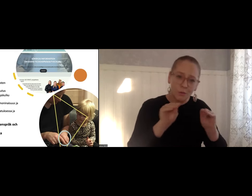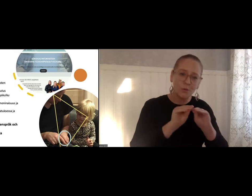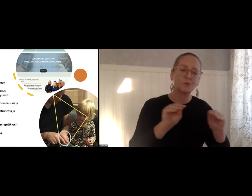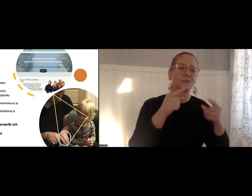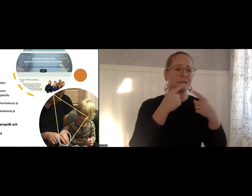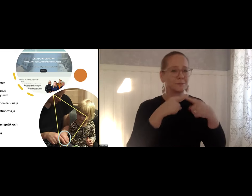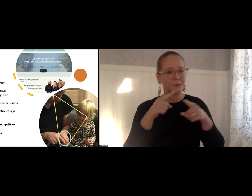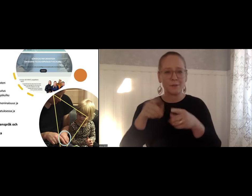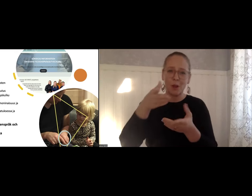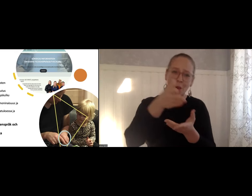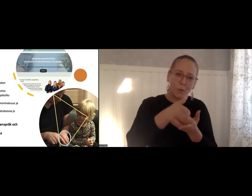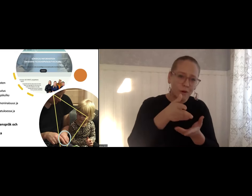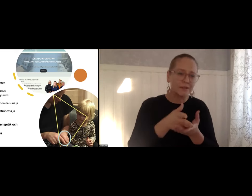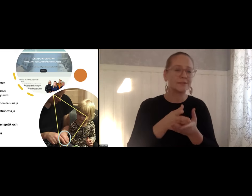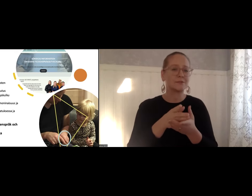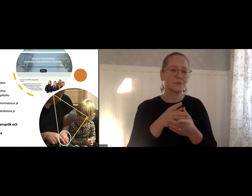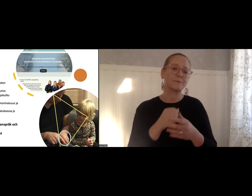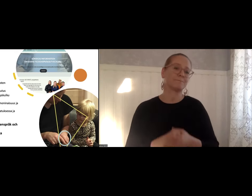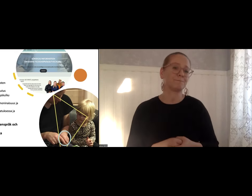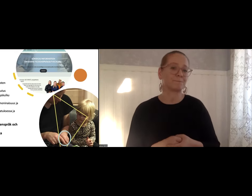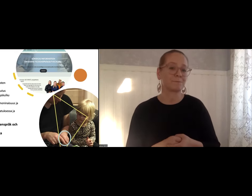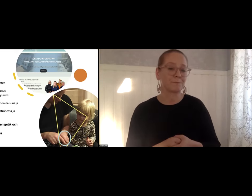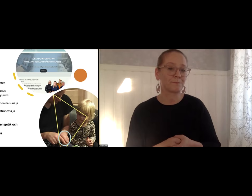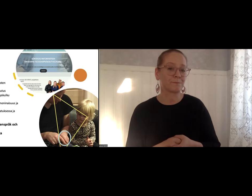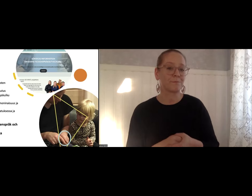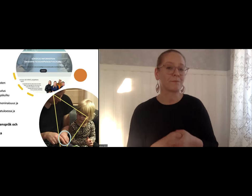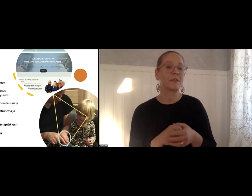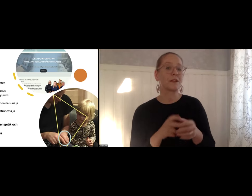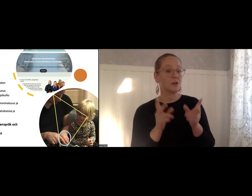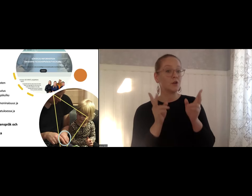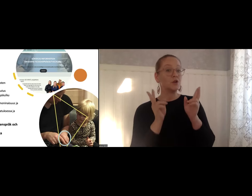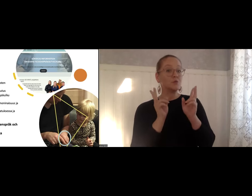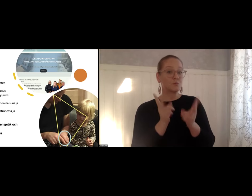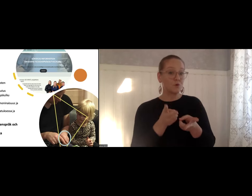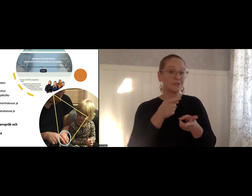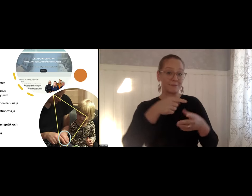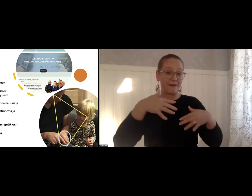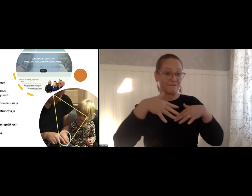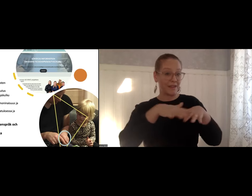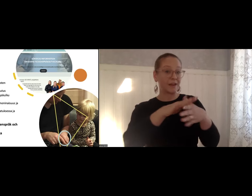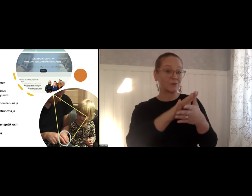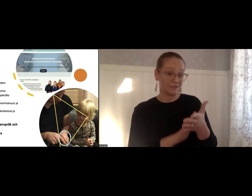Olemme toteuttaneet hyvin paljon erilaisia koulutuksia, luentoja